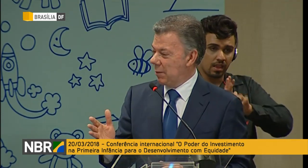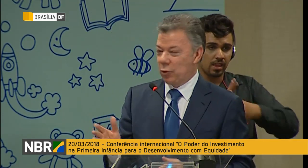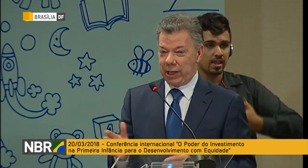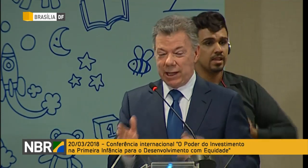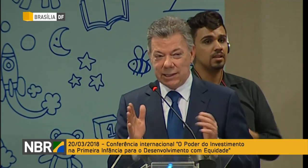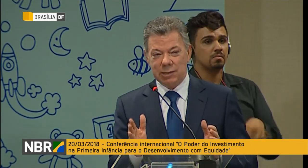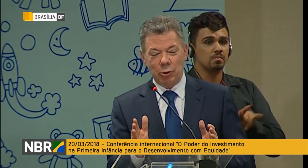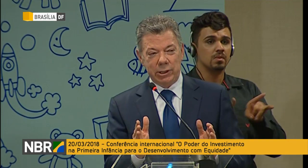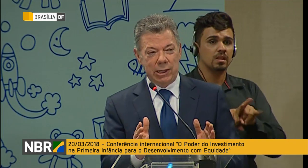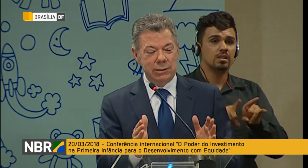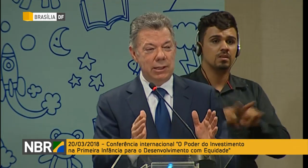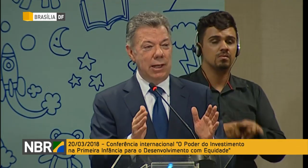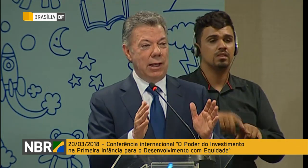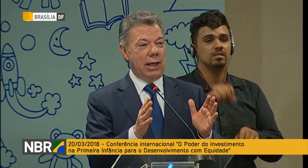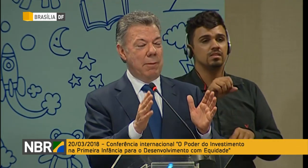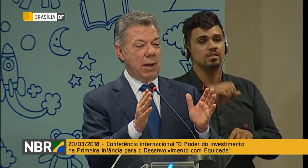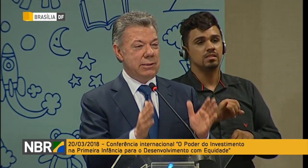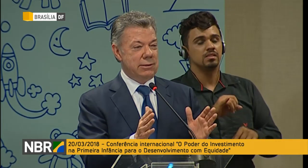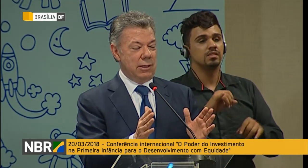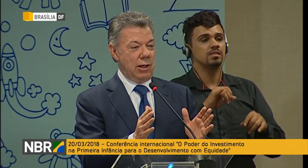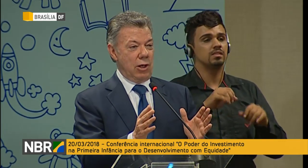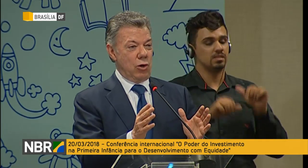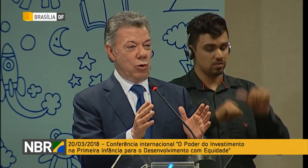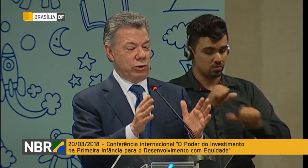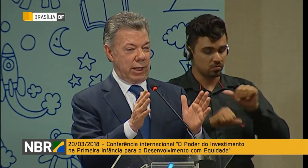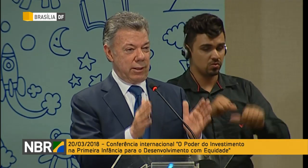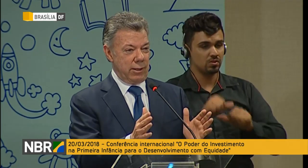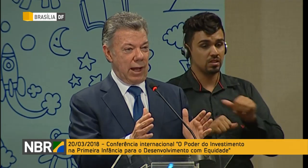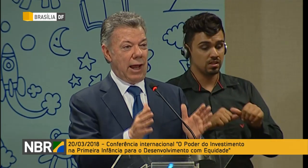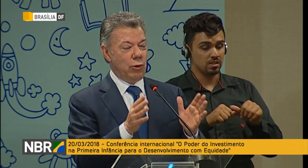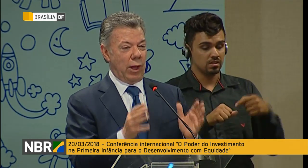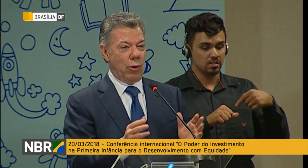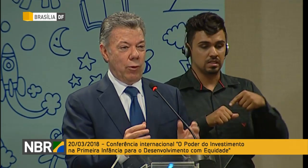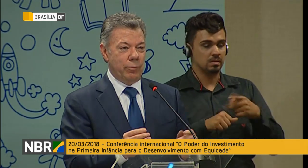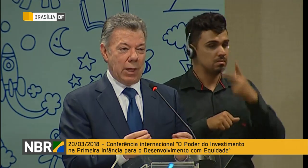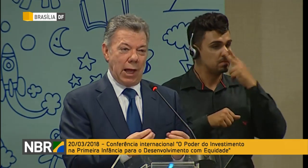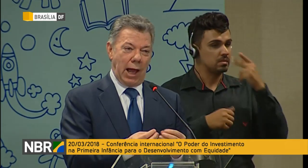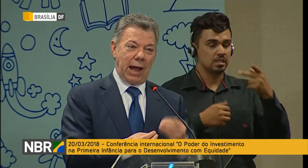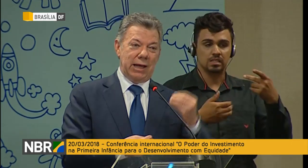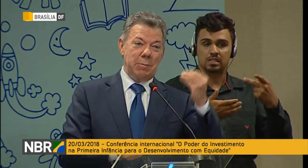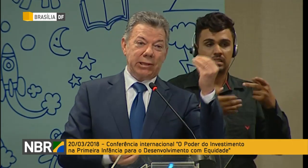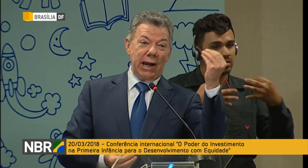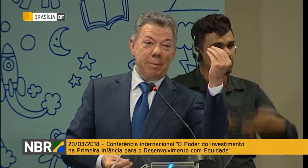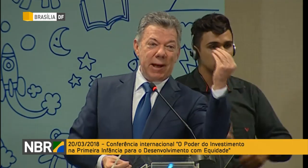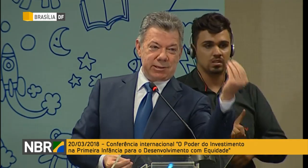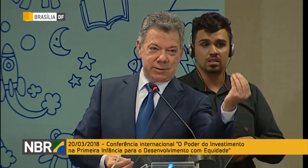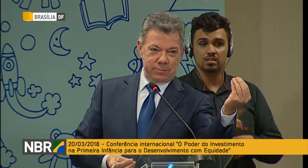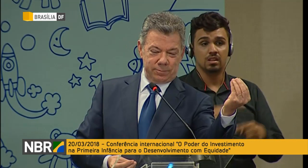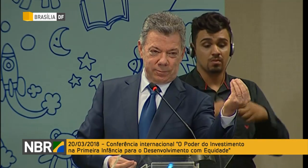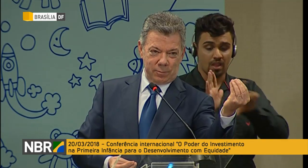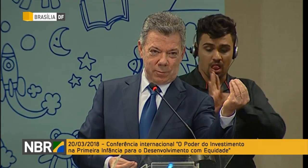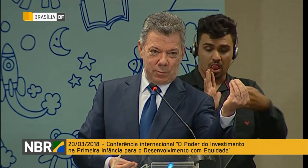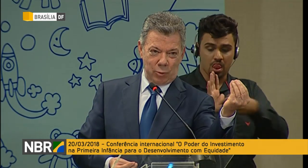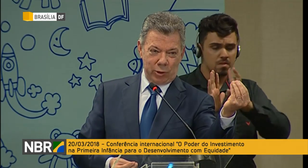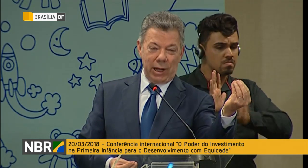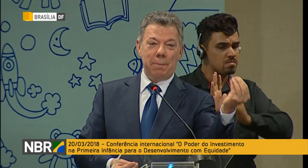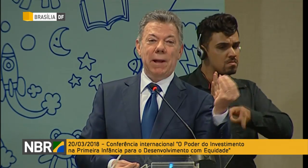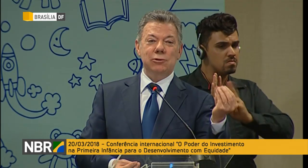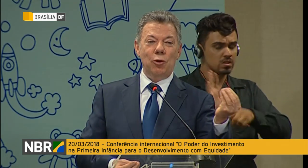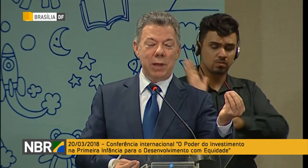digamos, seria muito inconveniente se a mudássemos, porque ela nos ajudou muito